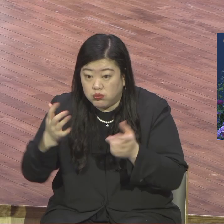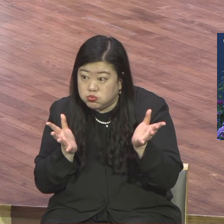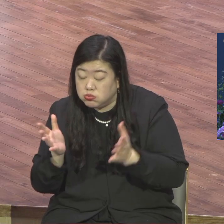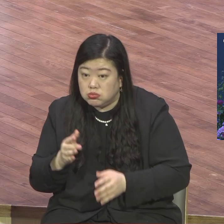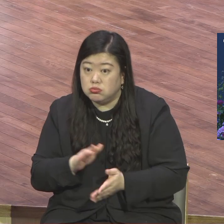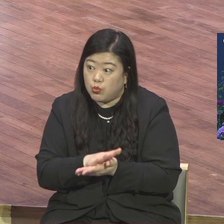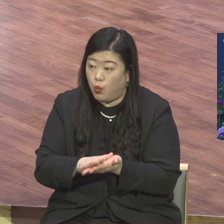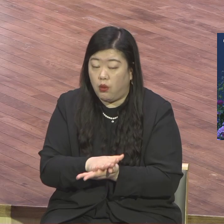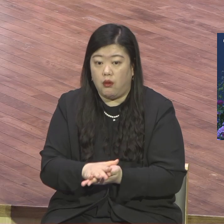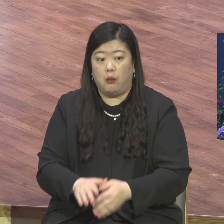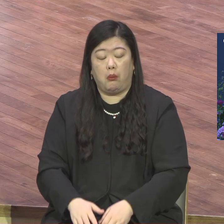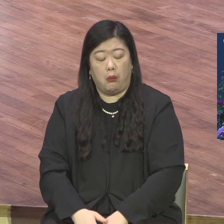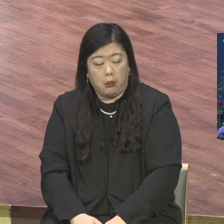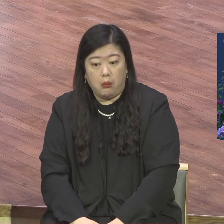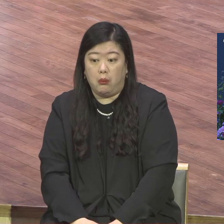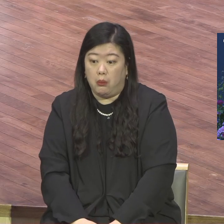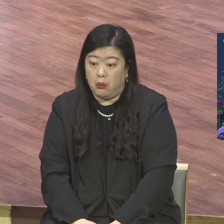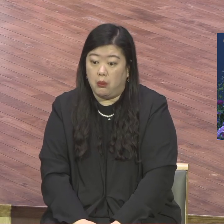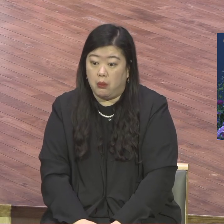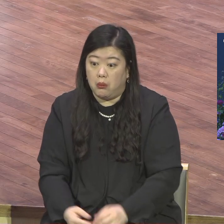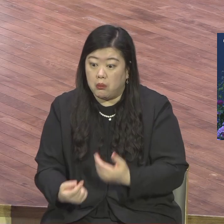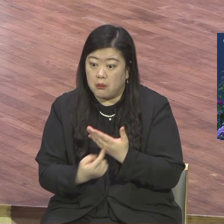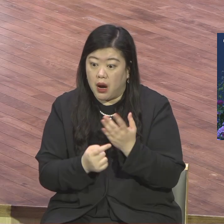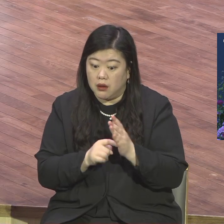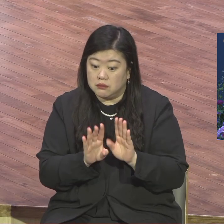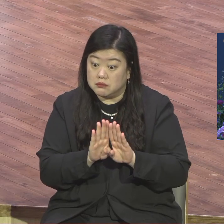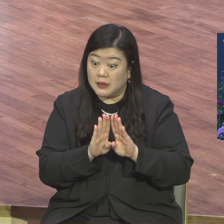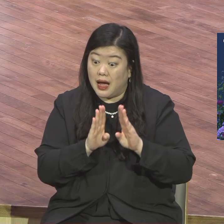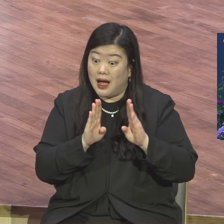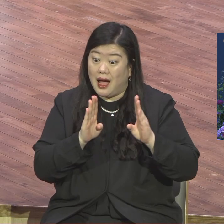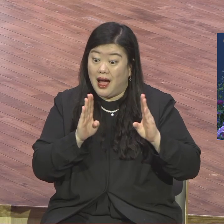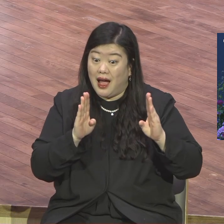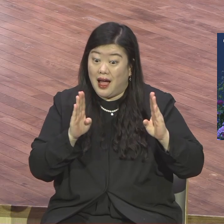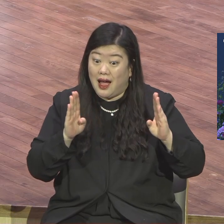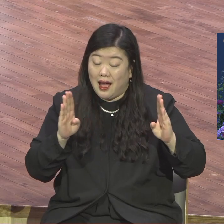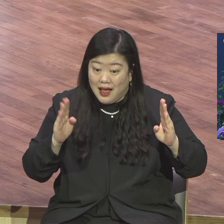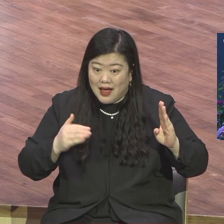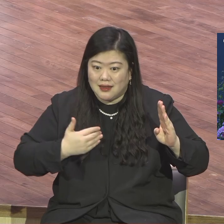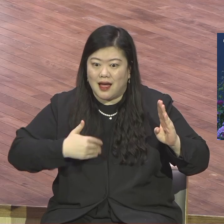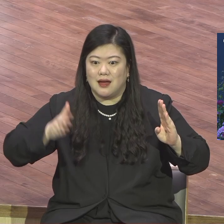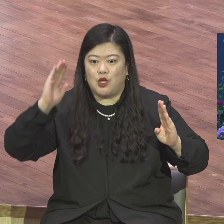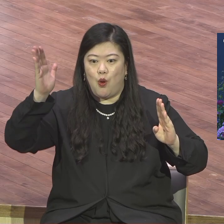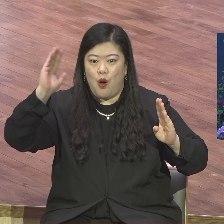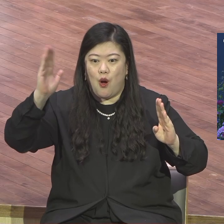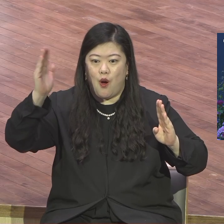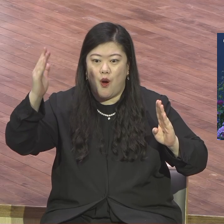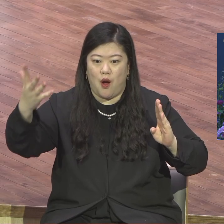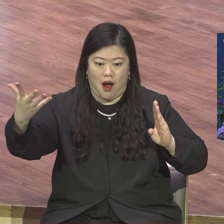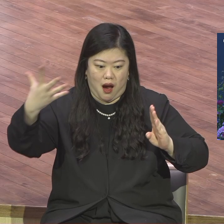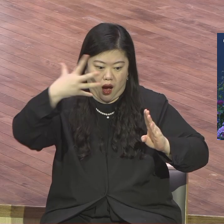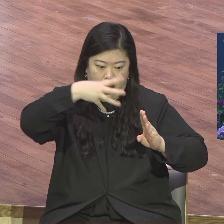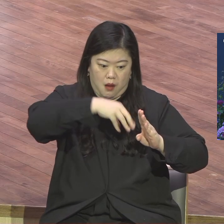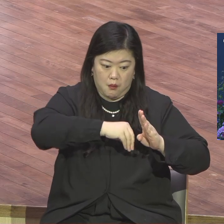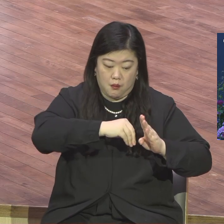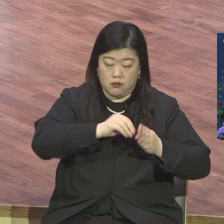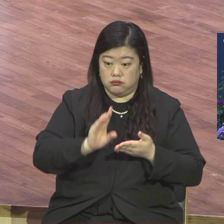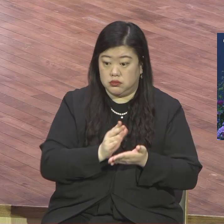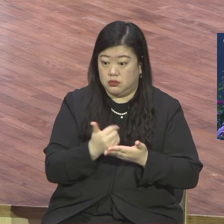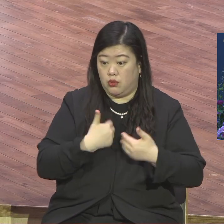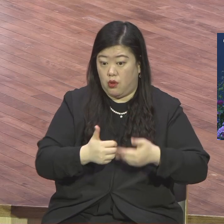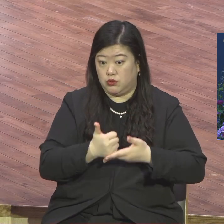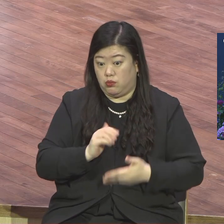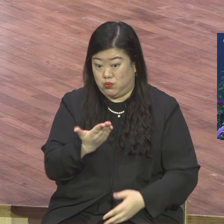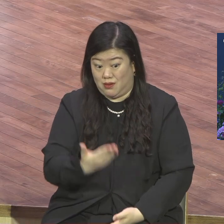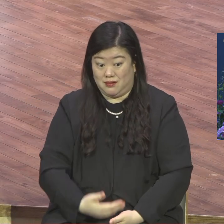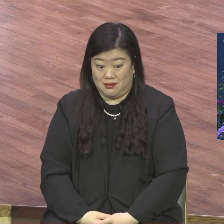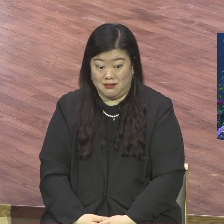딱 마음 열려지면 제가 딱 나와가지고 영접 메시지 할 거예요. 영접 메시지 하게 되니까 여러분